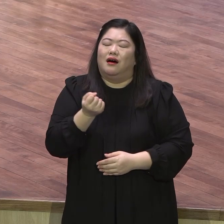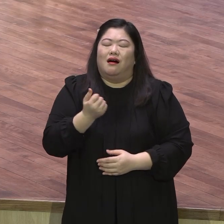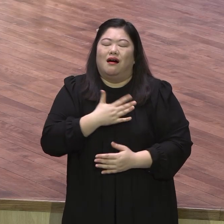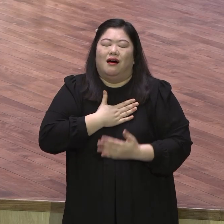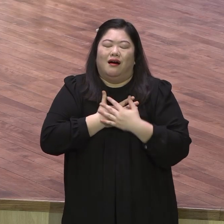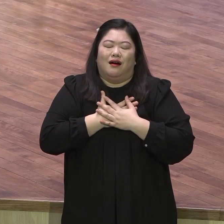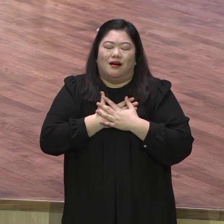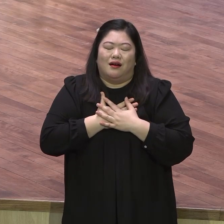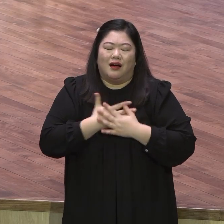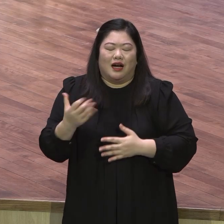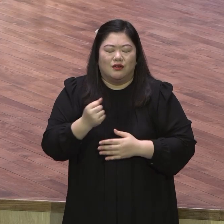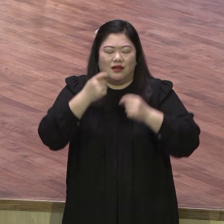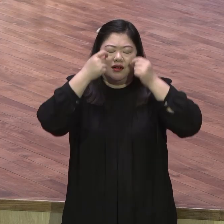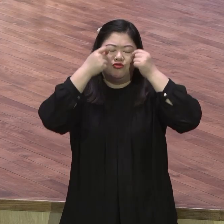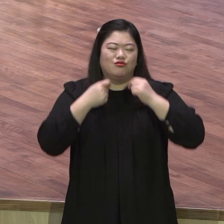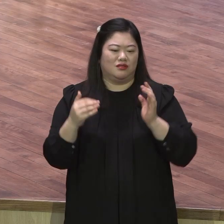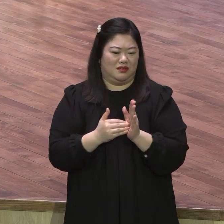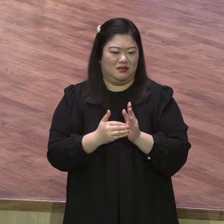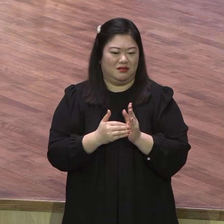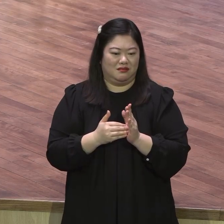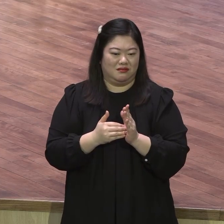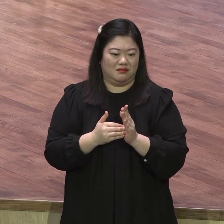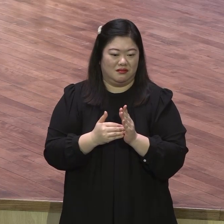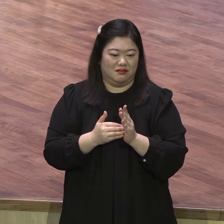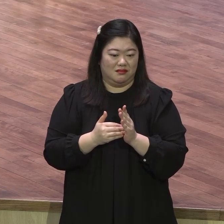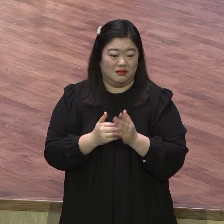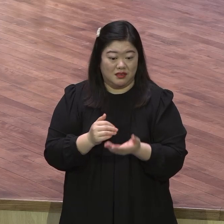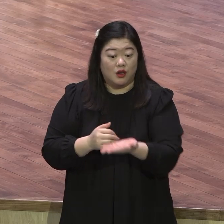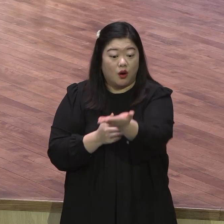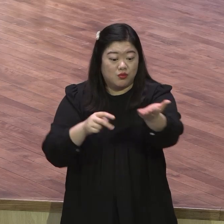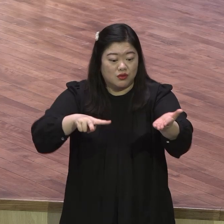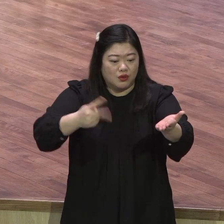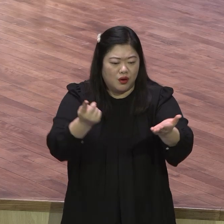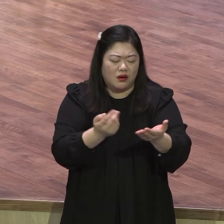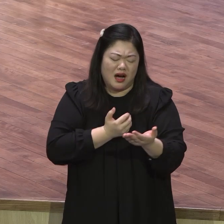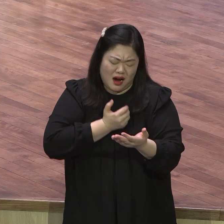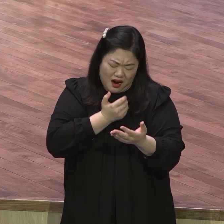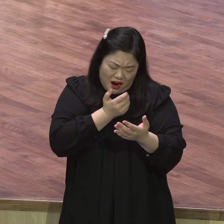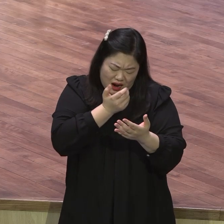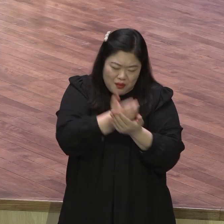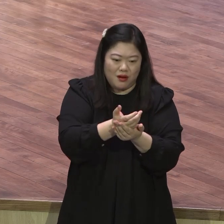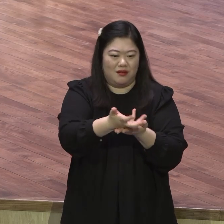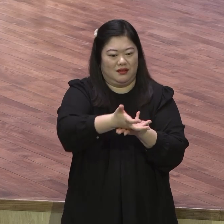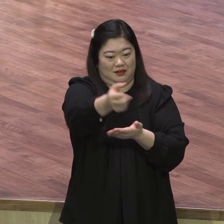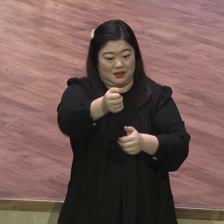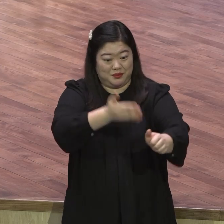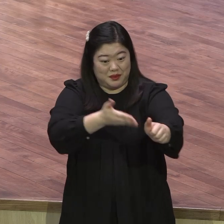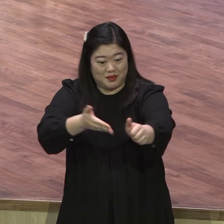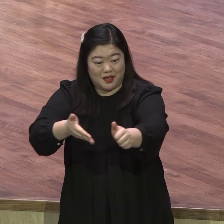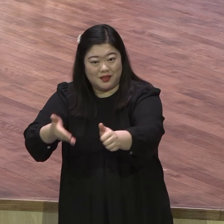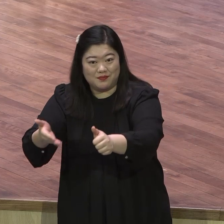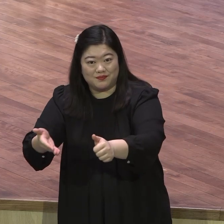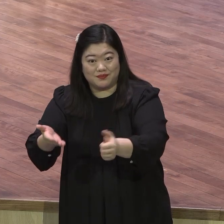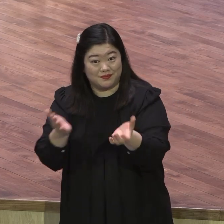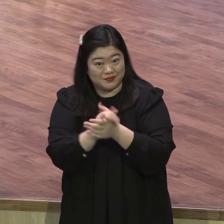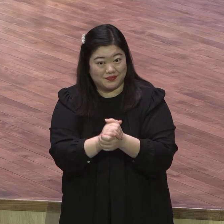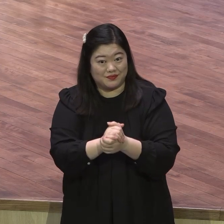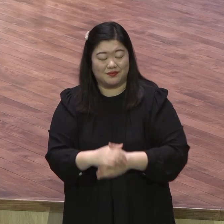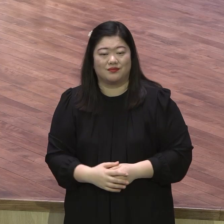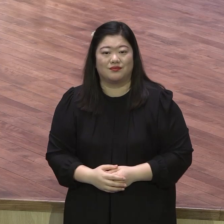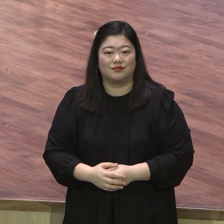부활의 능력을 늘 삶속에 체험하고 사시기 바랍니다. 여러분 지금